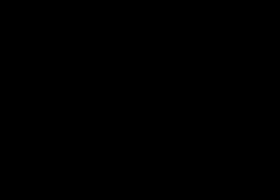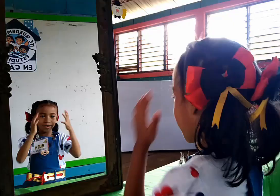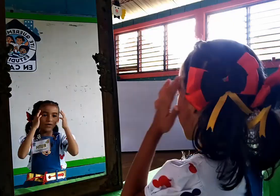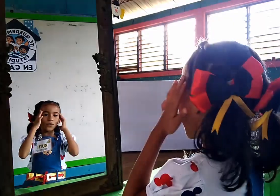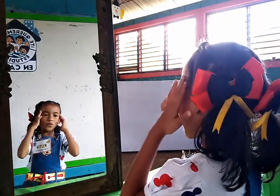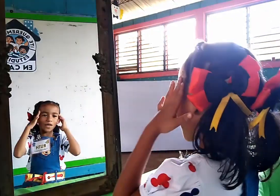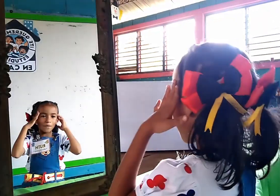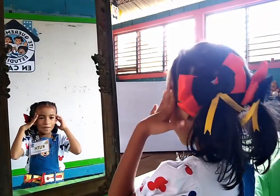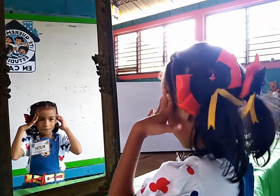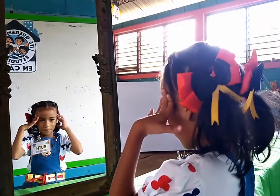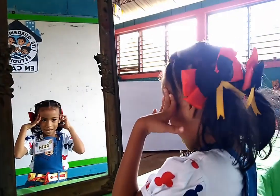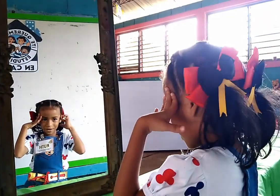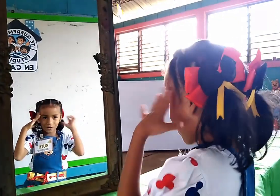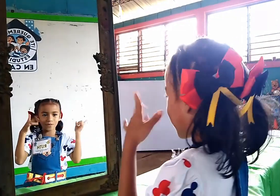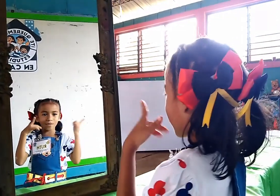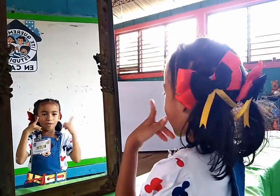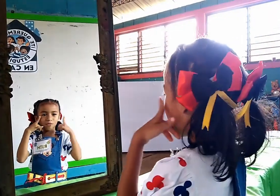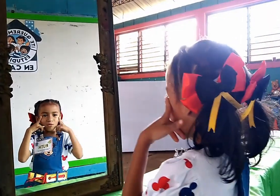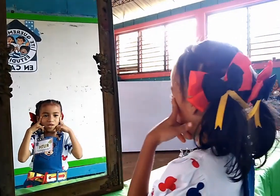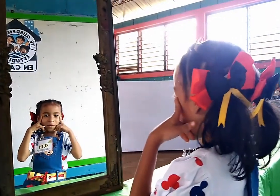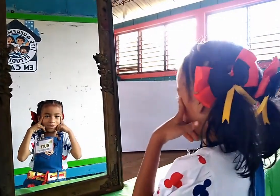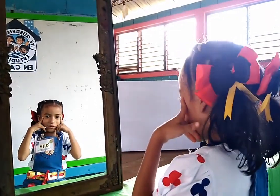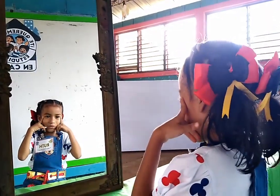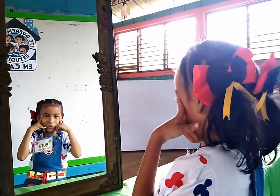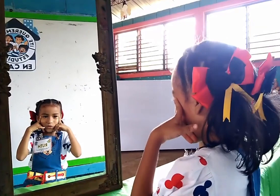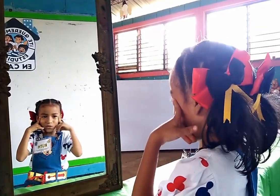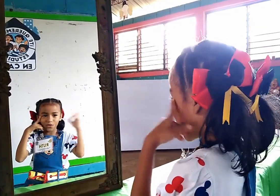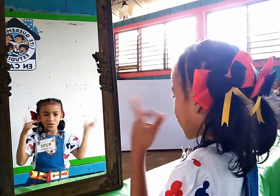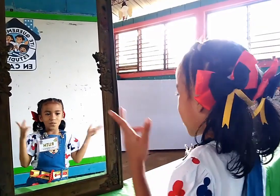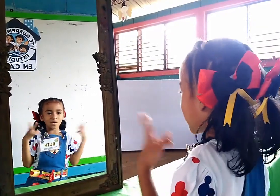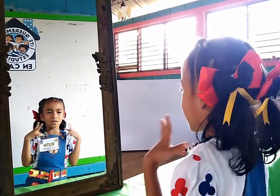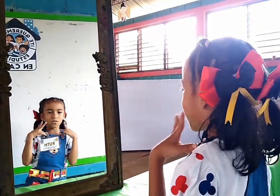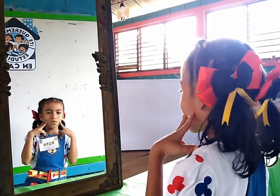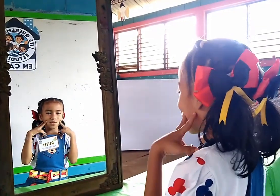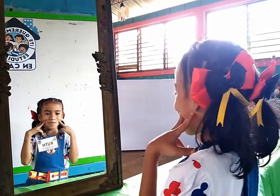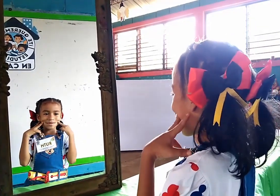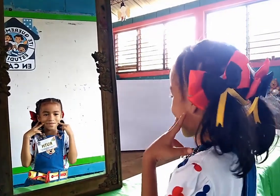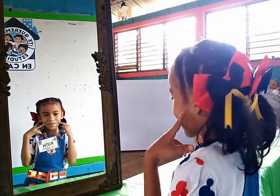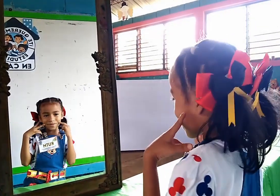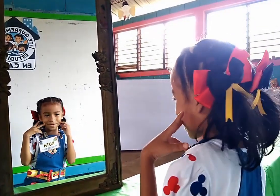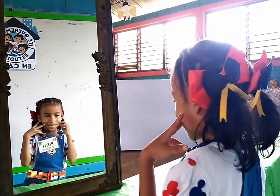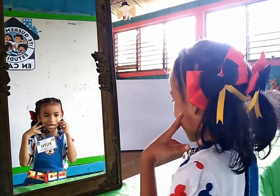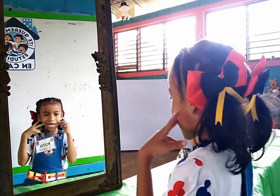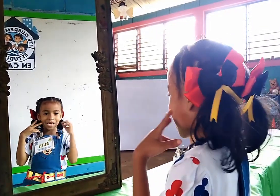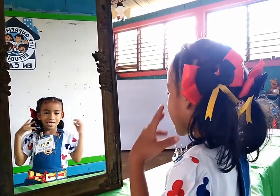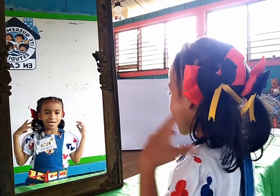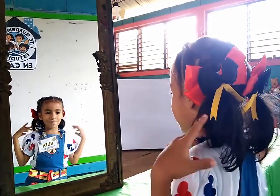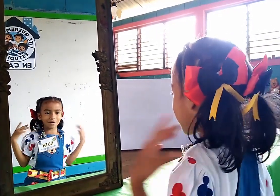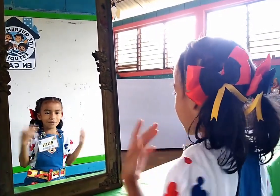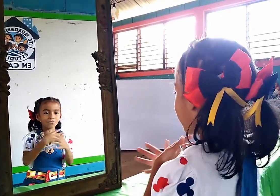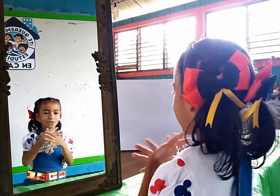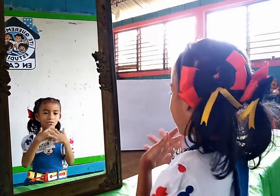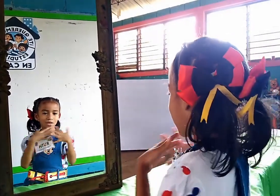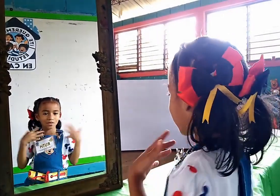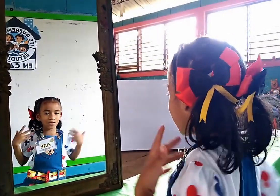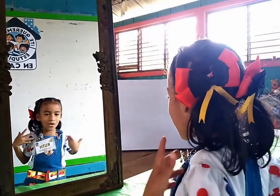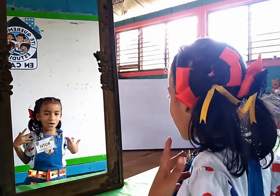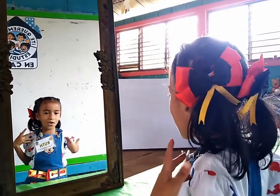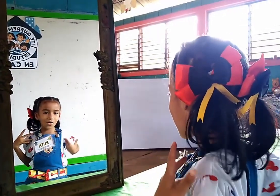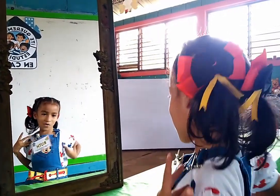Me gusta mi pelo, me gustan mis ojos, me gusta mi sonrisa y me gusta